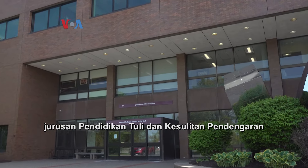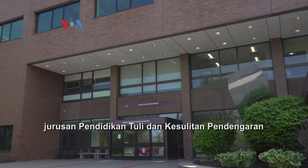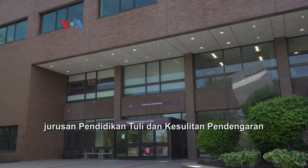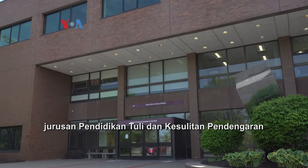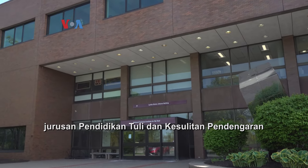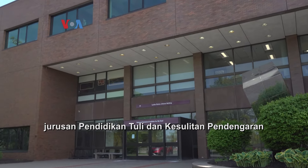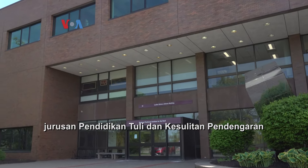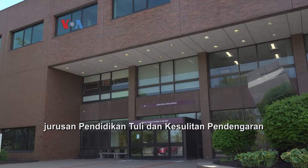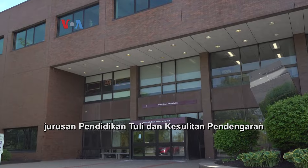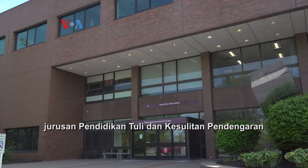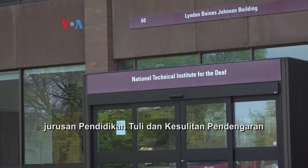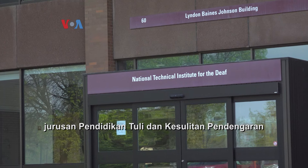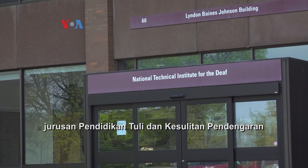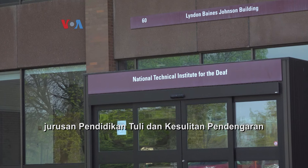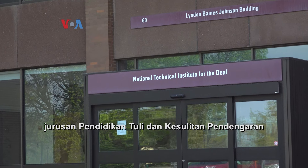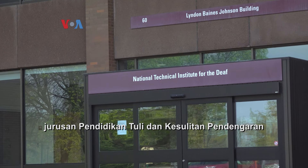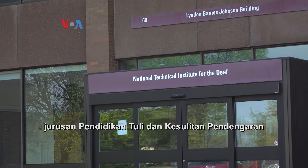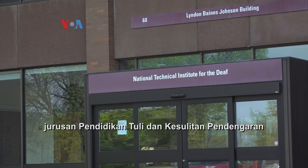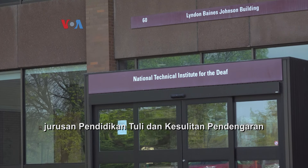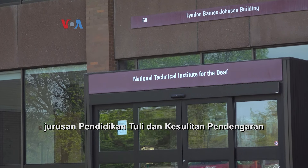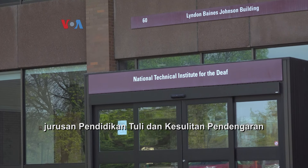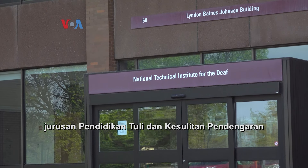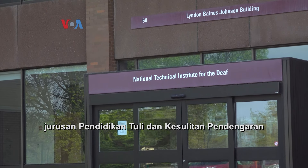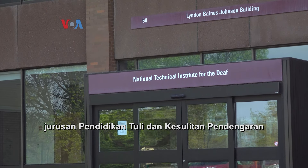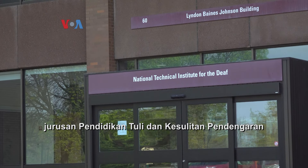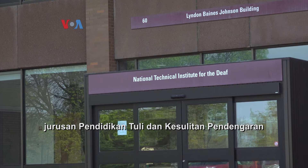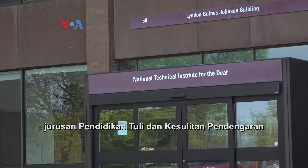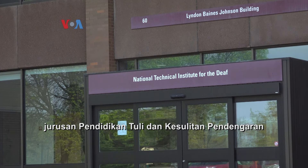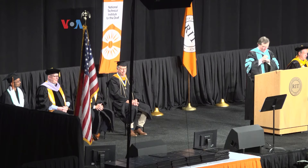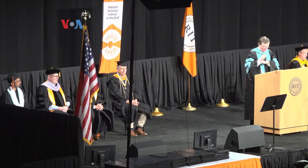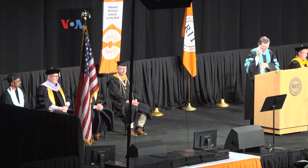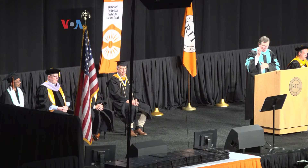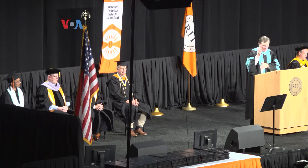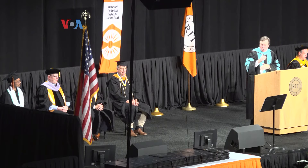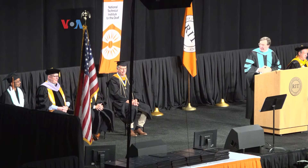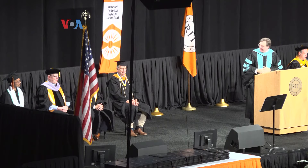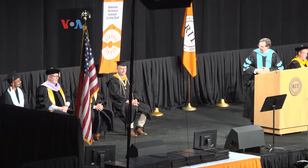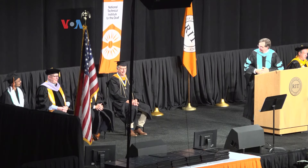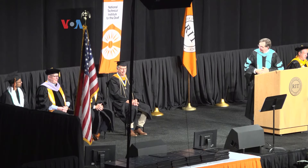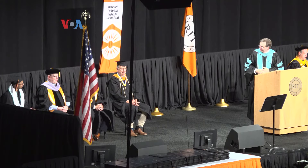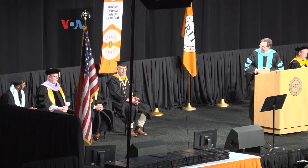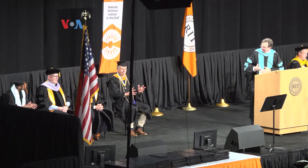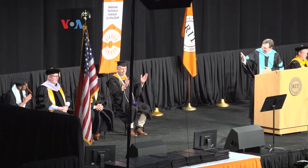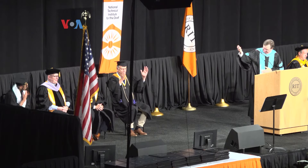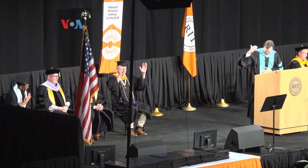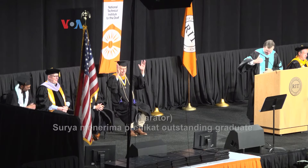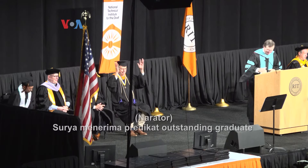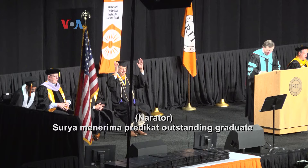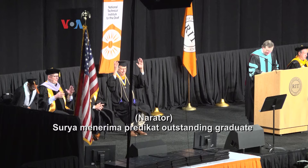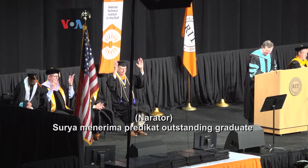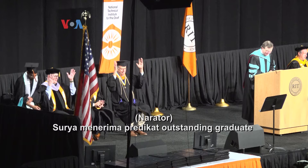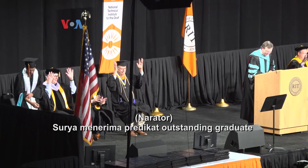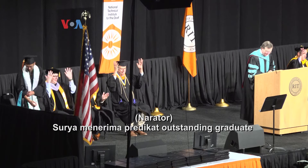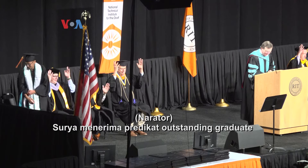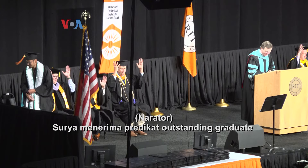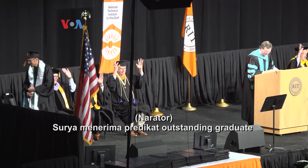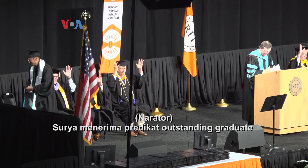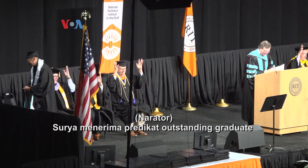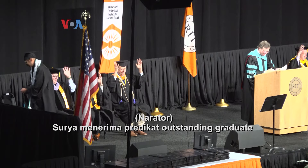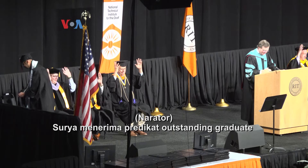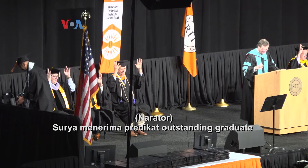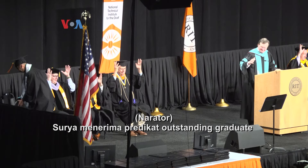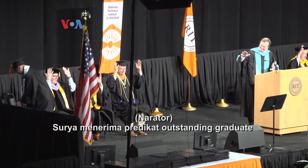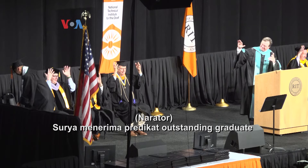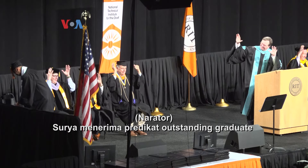York, jurusan pendidikan untuk tuli dan kesulitan pendengaran. Join me in welcoming Surya to the podium. Surya